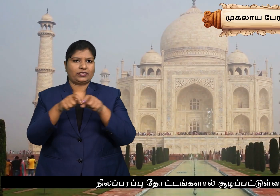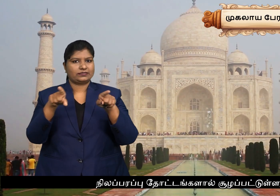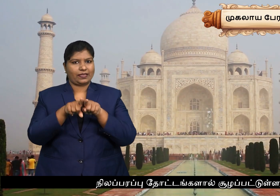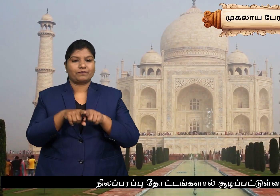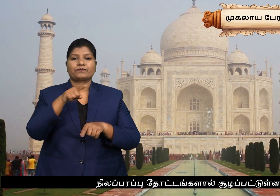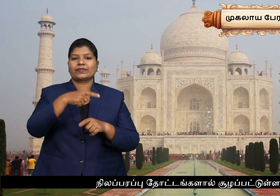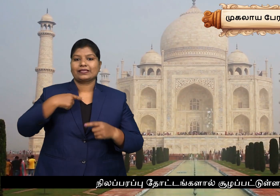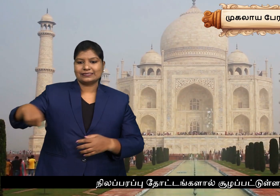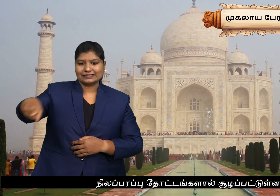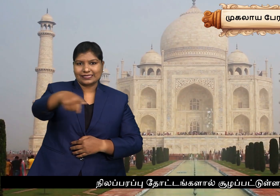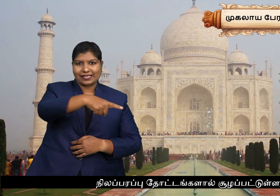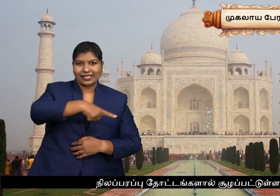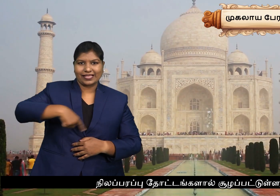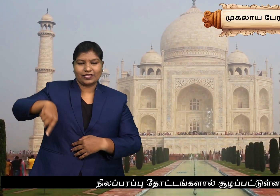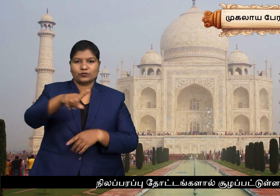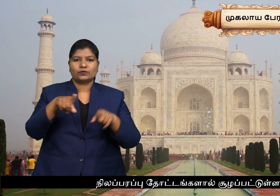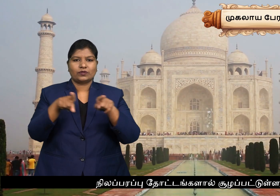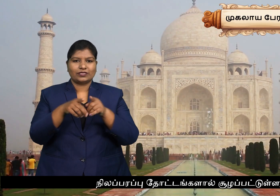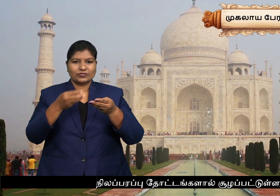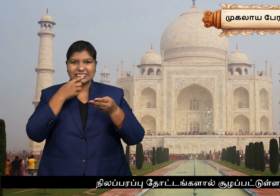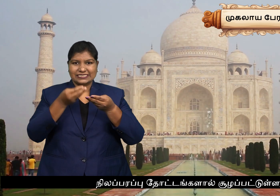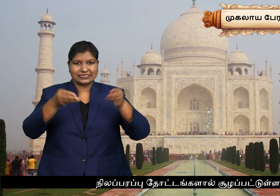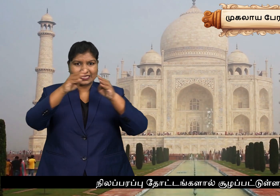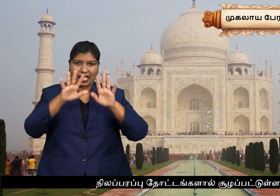நிலப்பரப்பு தோட்டங்களால் சூழப்பட்டுள்ளது.